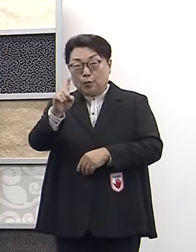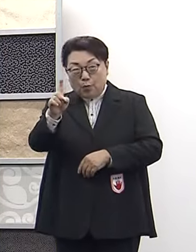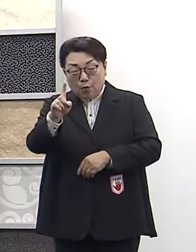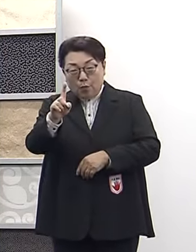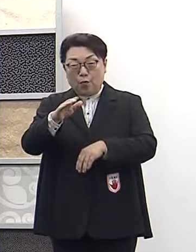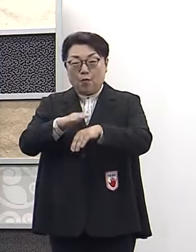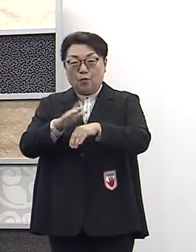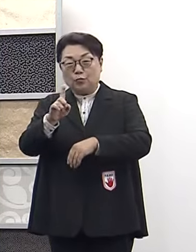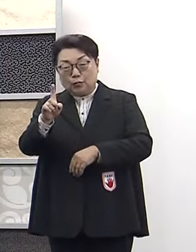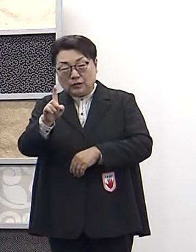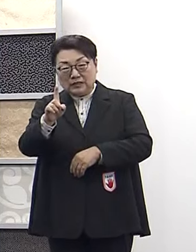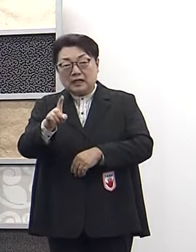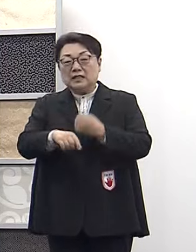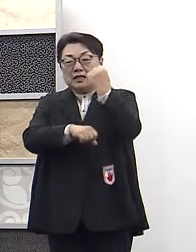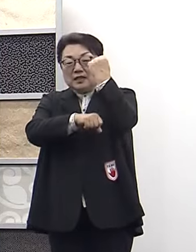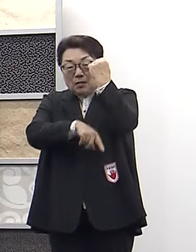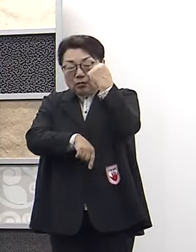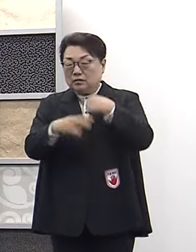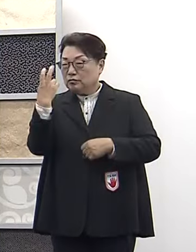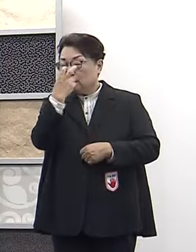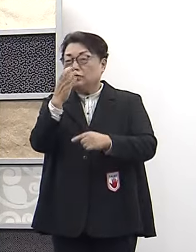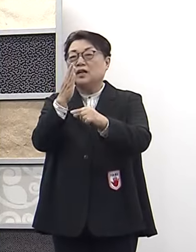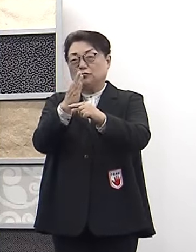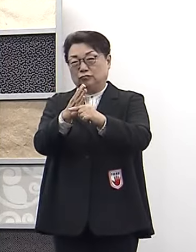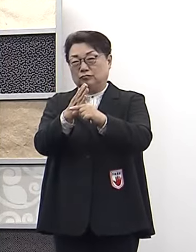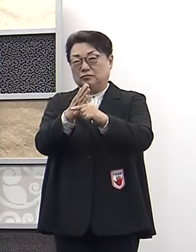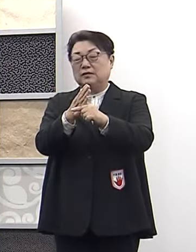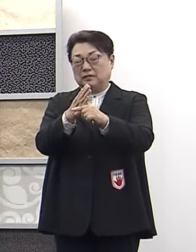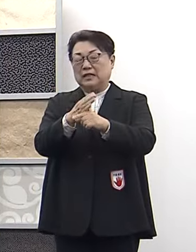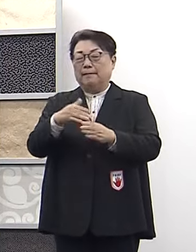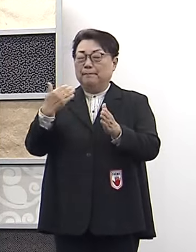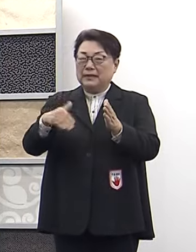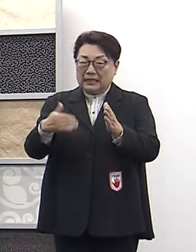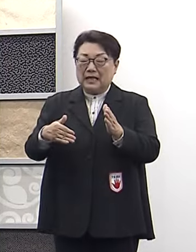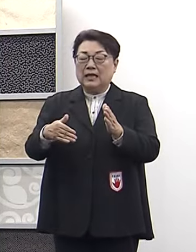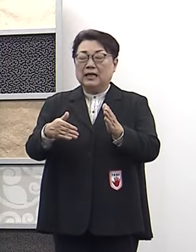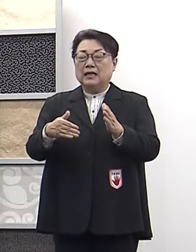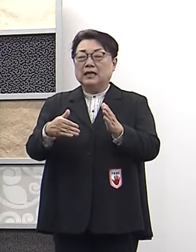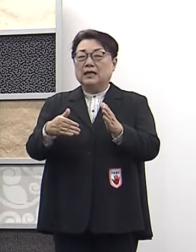こら辺 の基礎的な調査をして、おりますので、なんていうかこう、